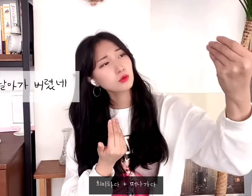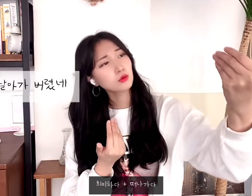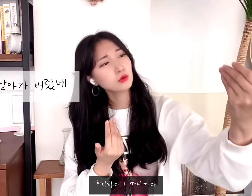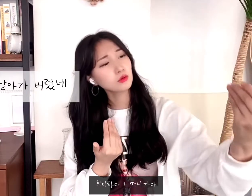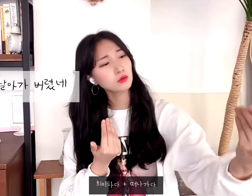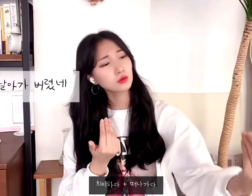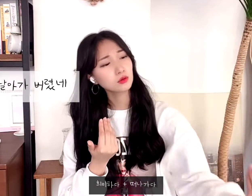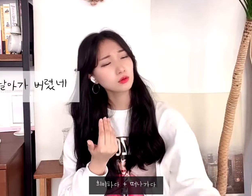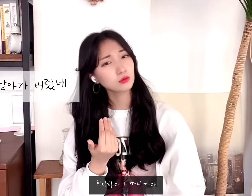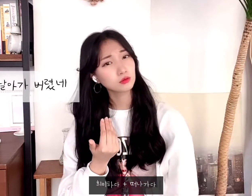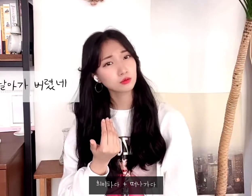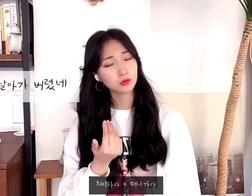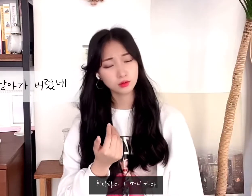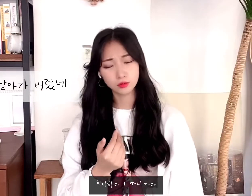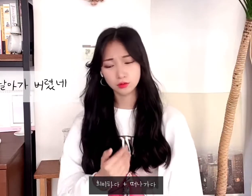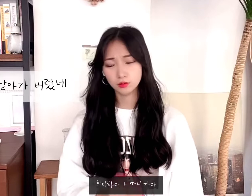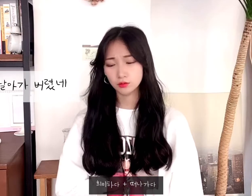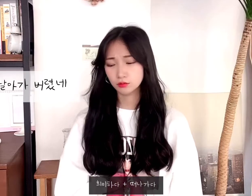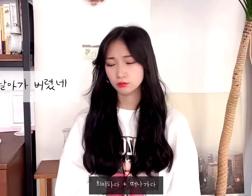버렸네